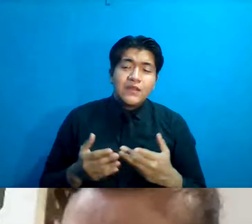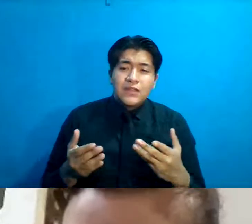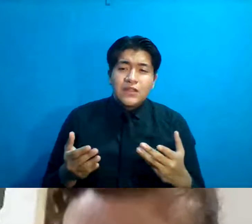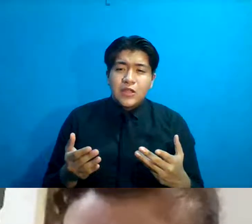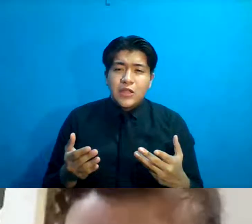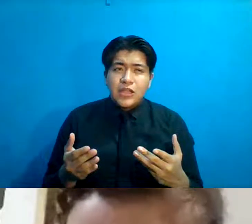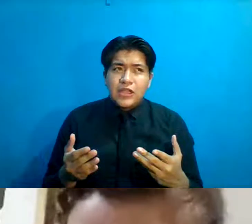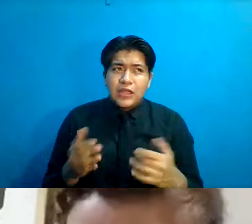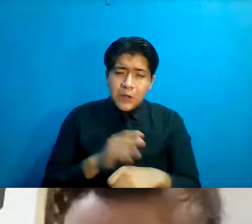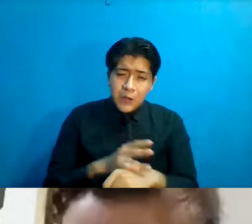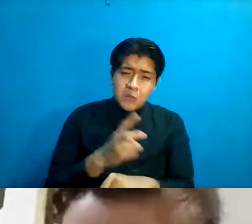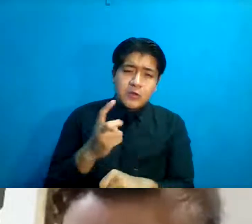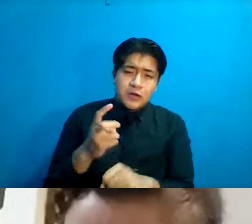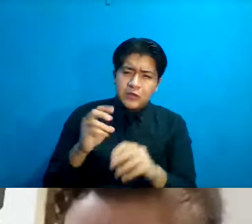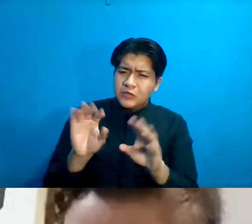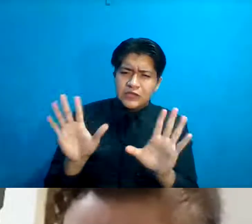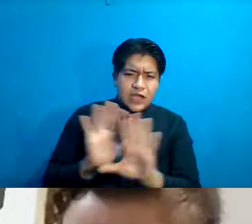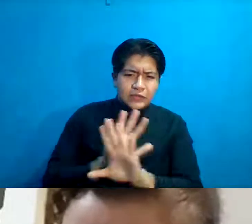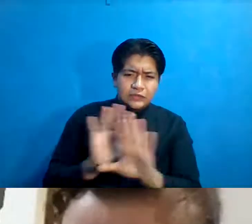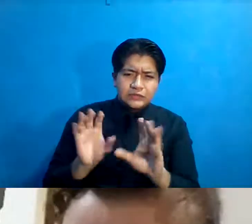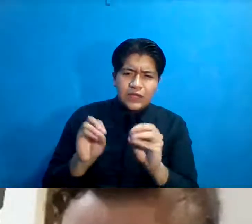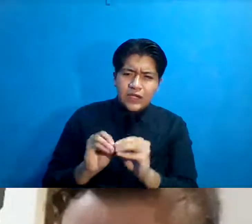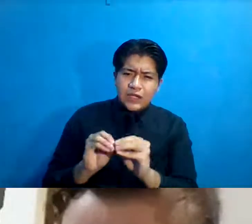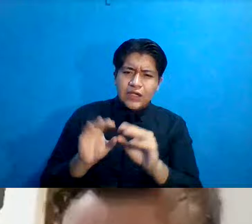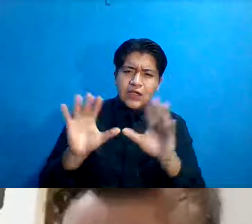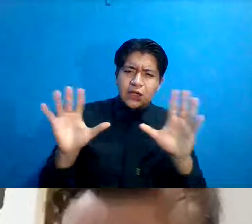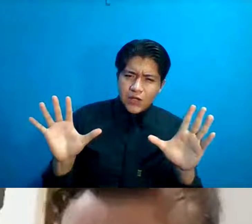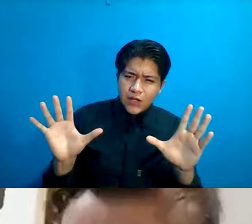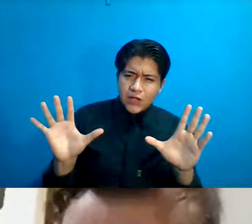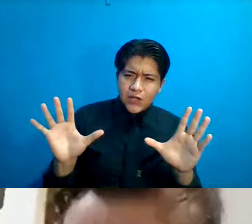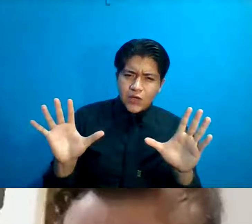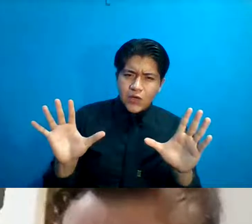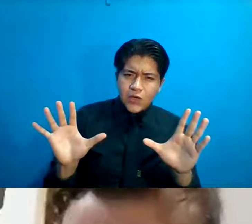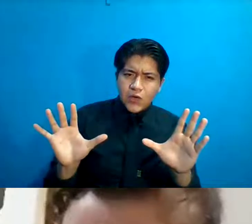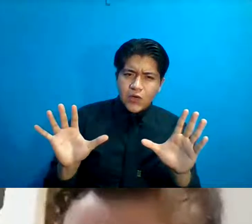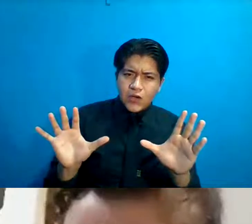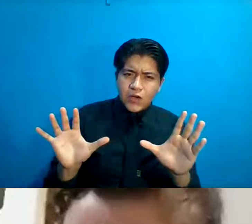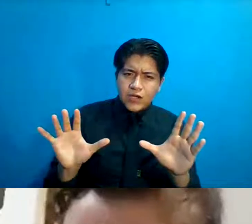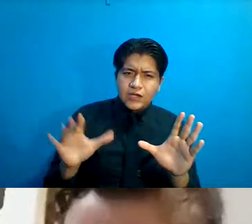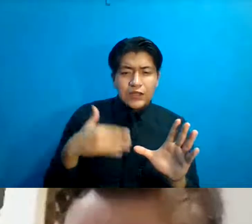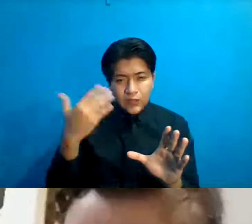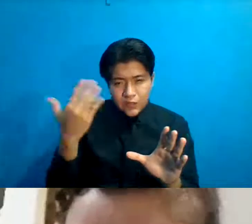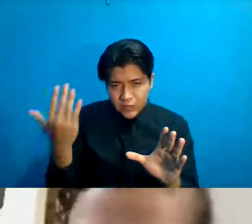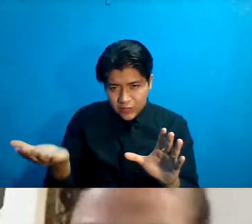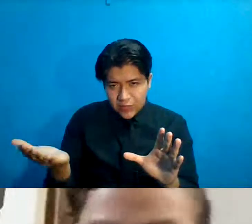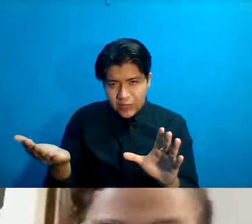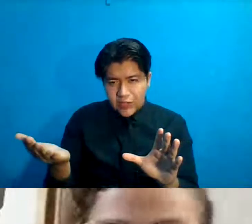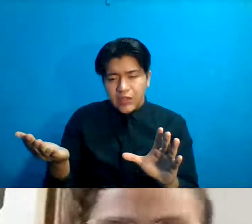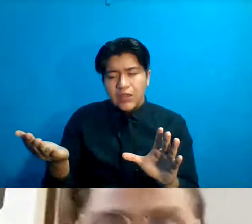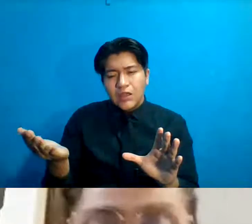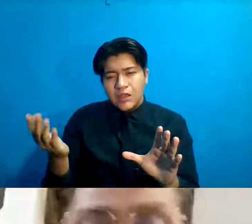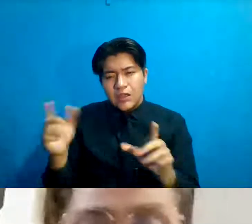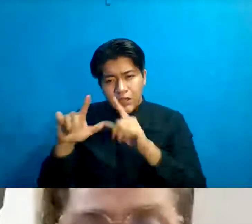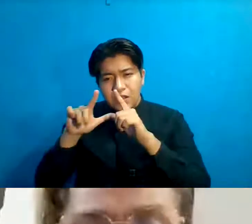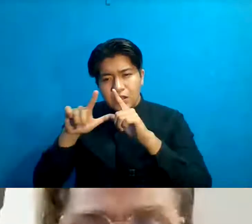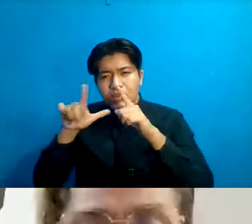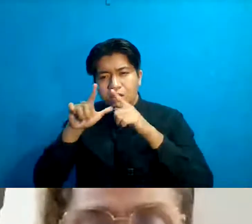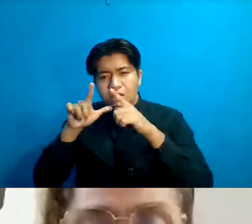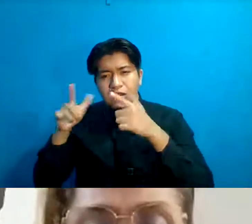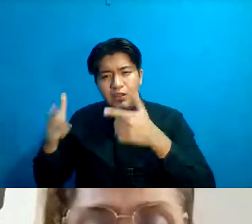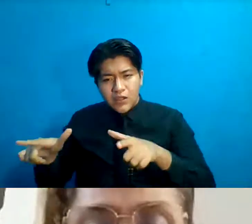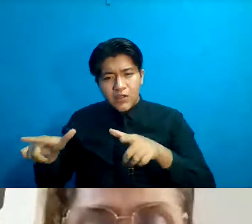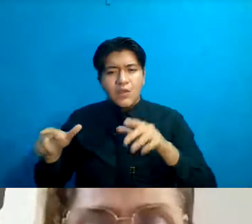dicho claramente de lo que es una distinción también entre lengua y lenguaje. Por